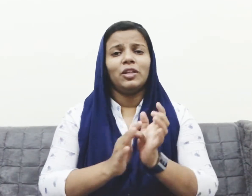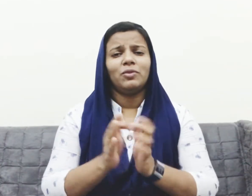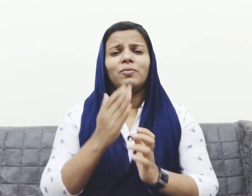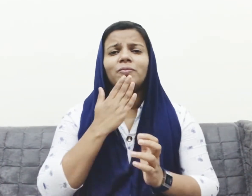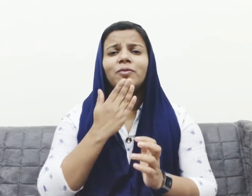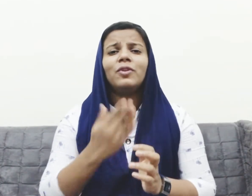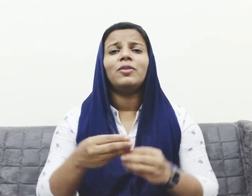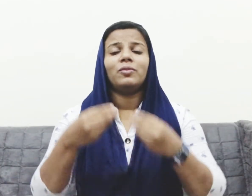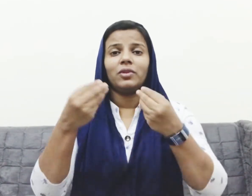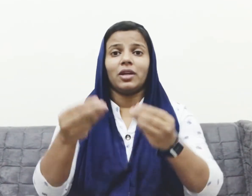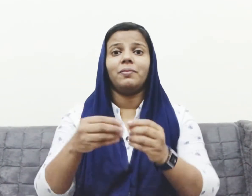സ്തോത്രം ചെയ്താട്ടെ. സങ്കീർത്തനം